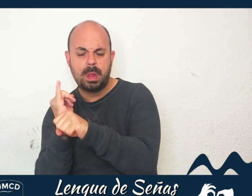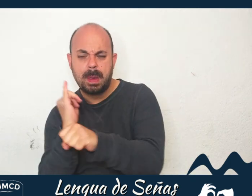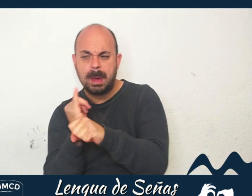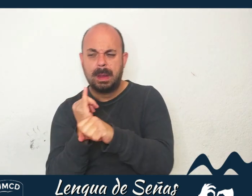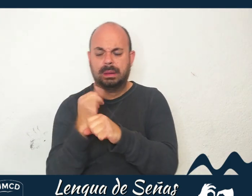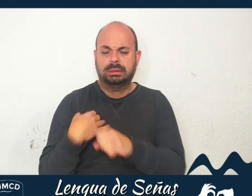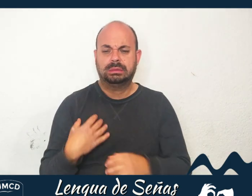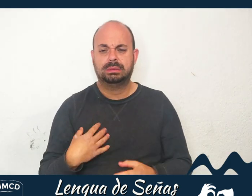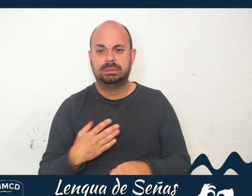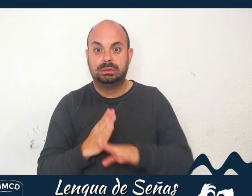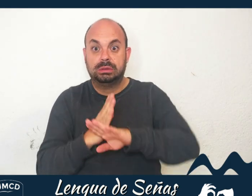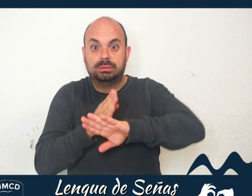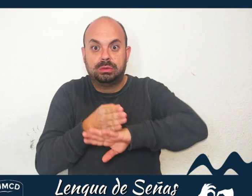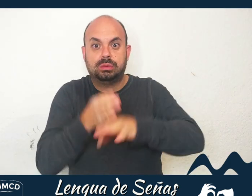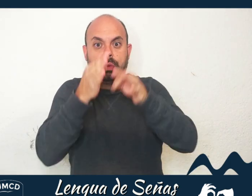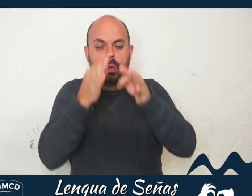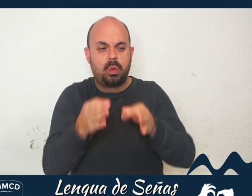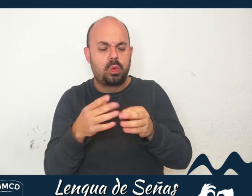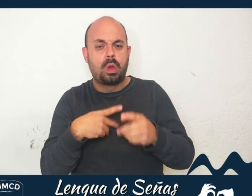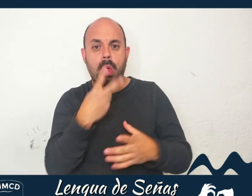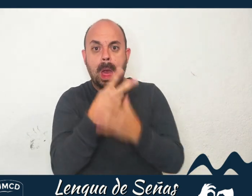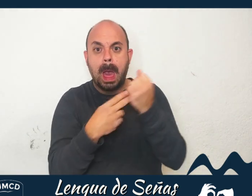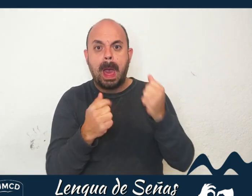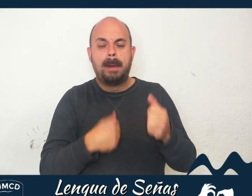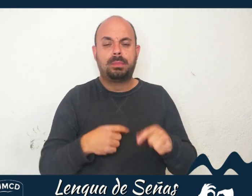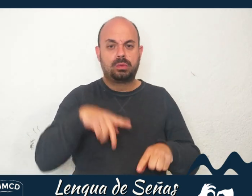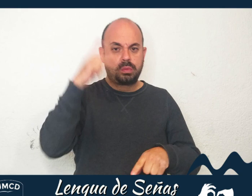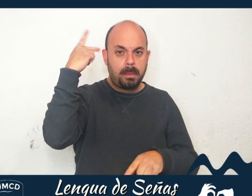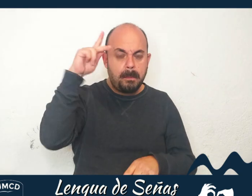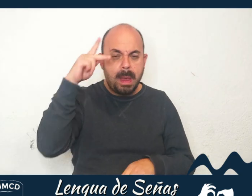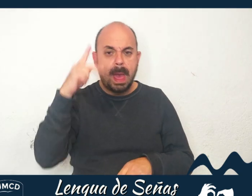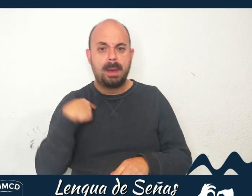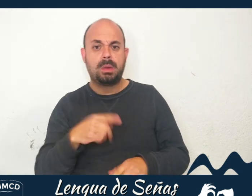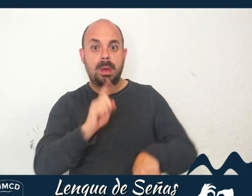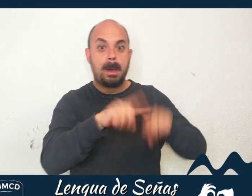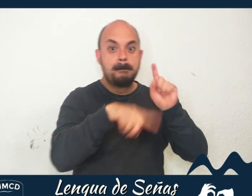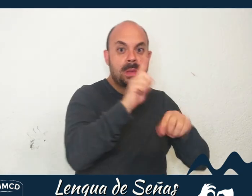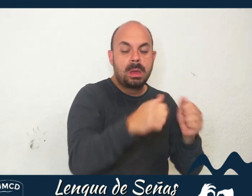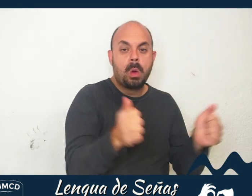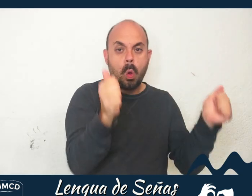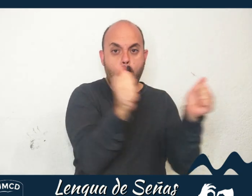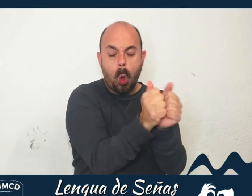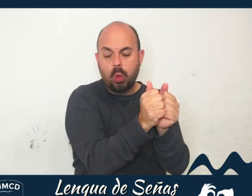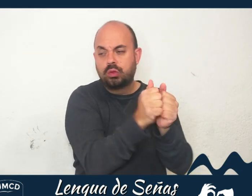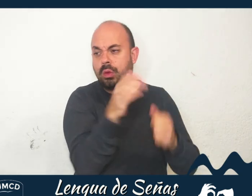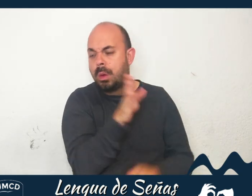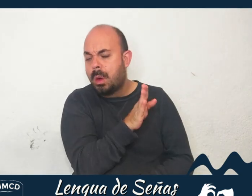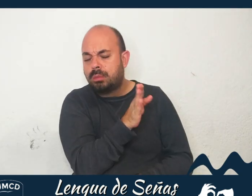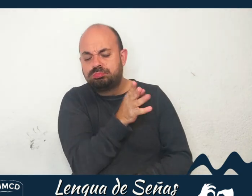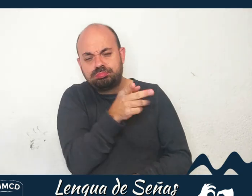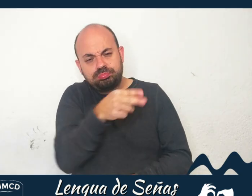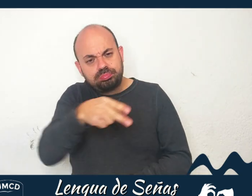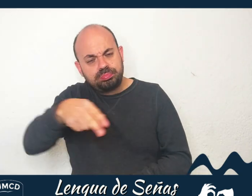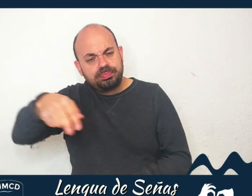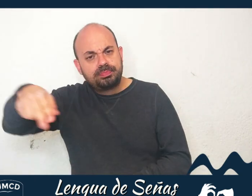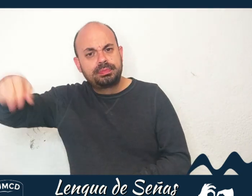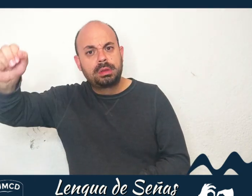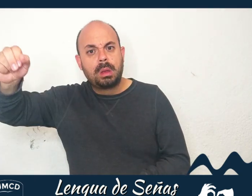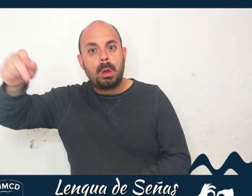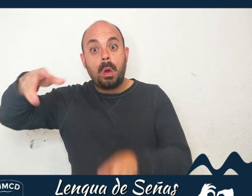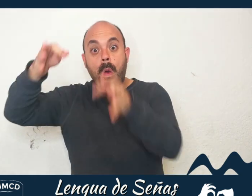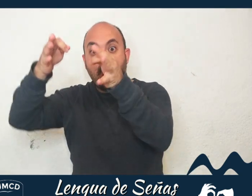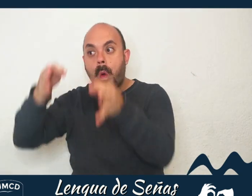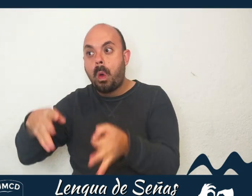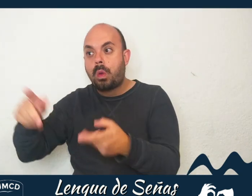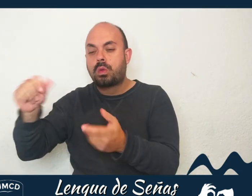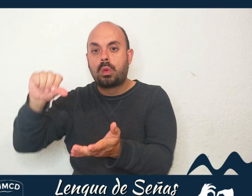se encuentra que estaba abierta una puerta grande, como él mismo dice, una puerta que el Señor había abierto para que él pudiera